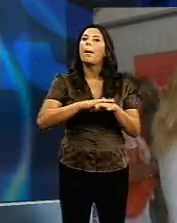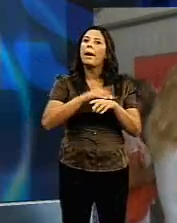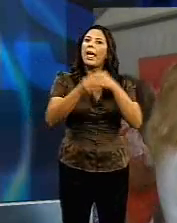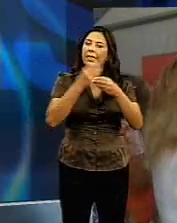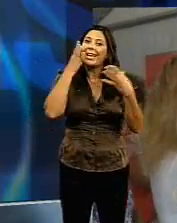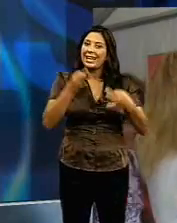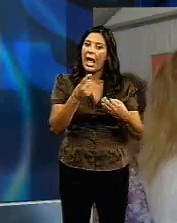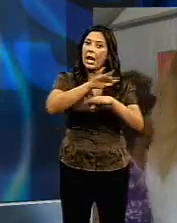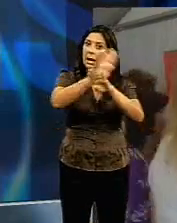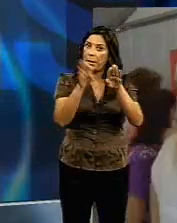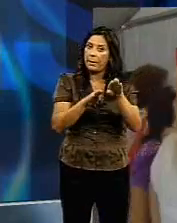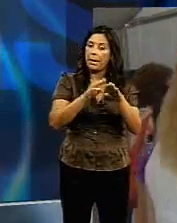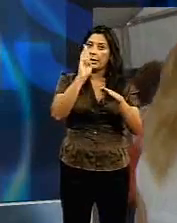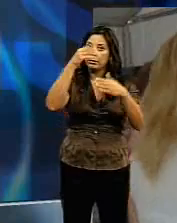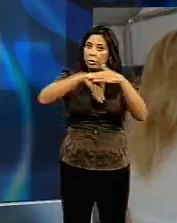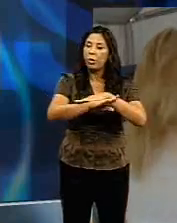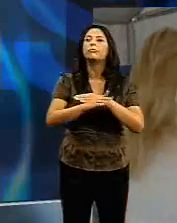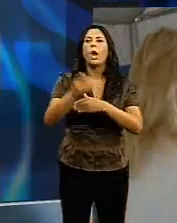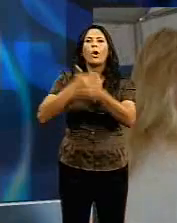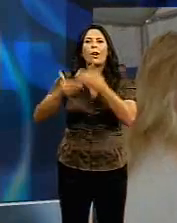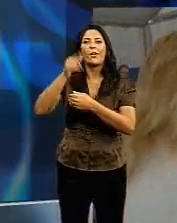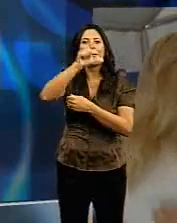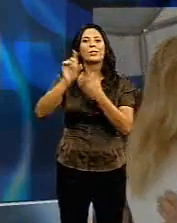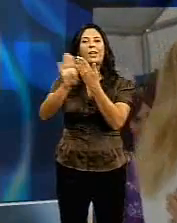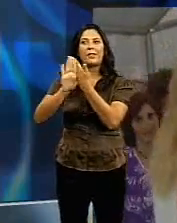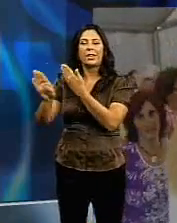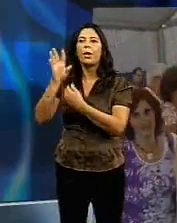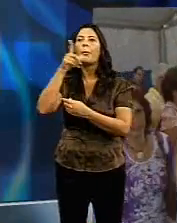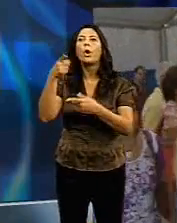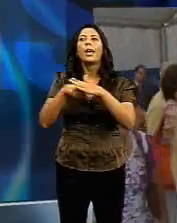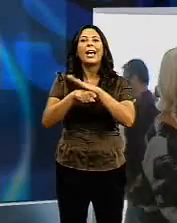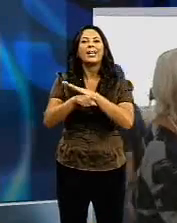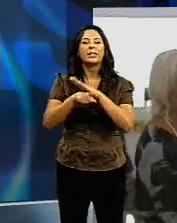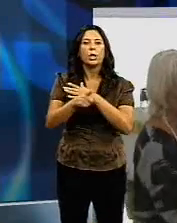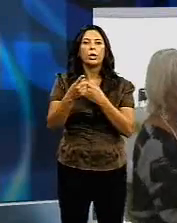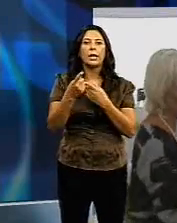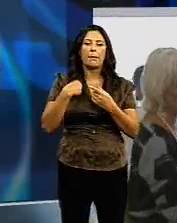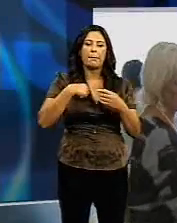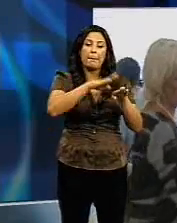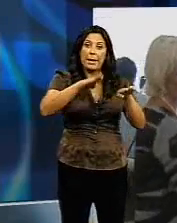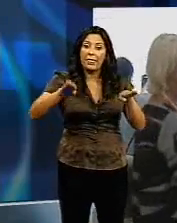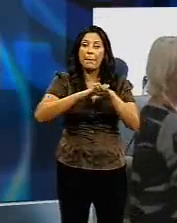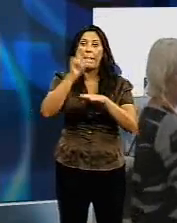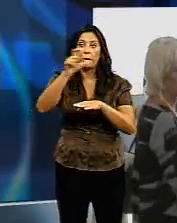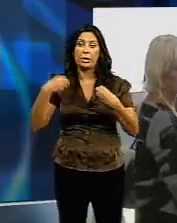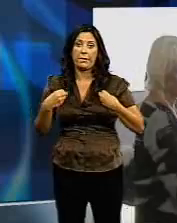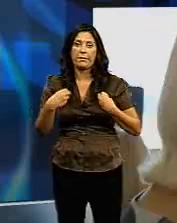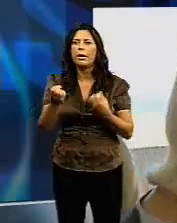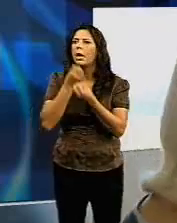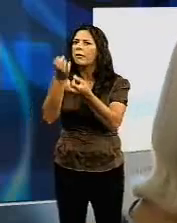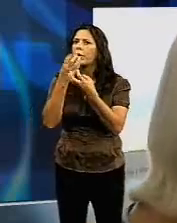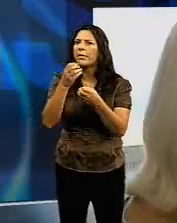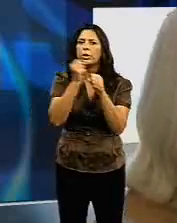se ha contado con la participación de los vecinos que gestionarán la distribución de las plazas de residentes y a los que se va a mantener al tanto de la marcha